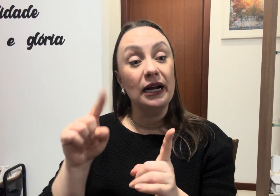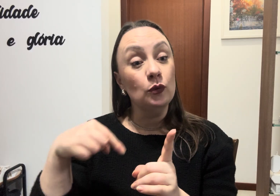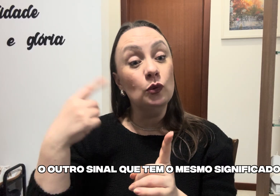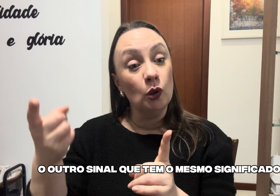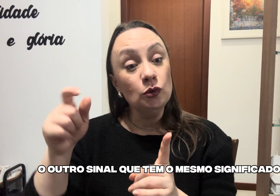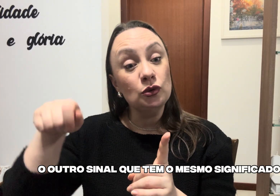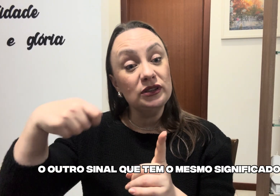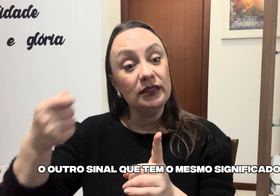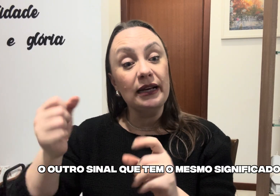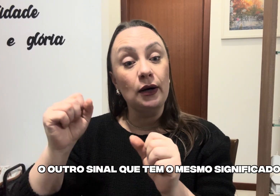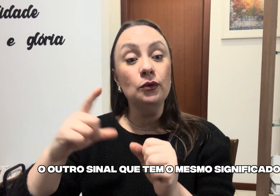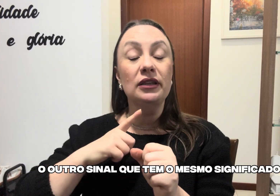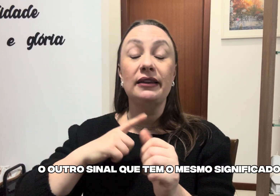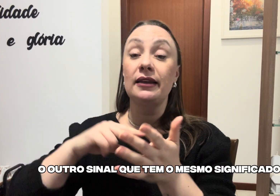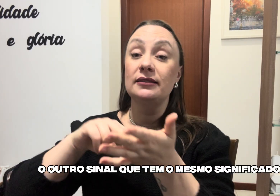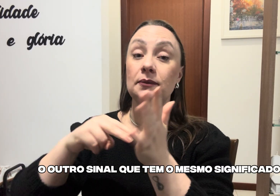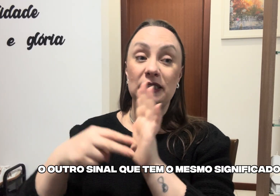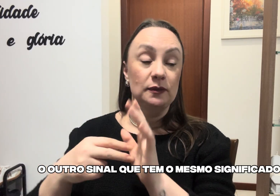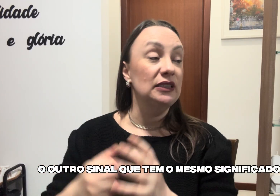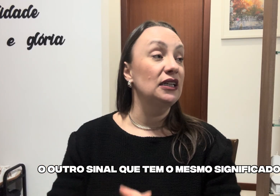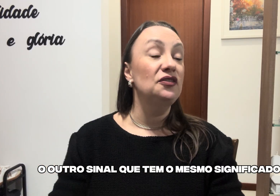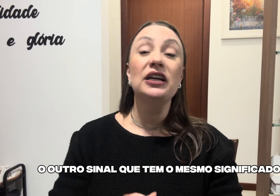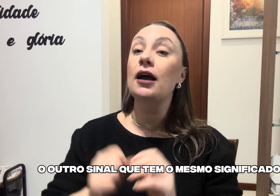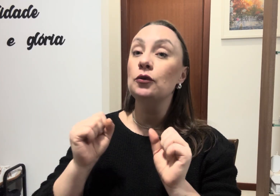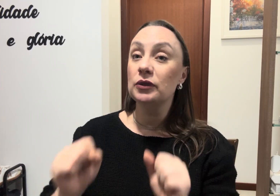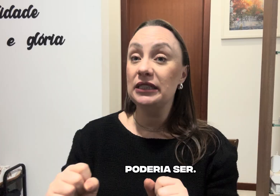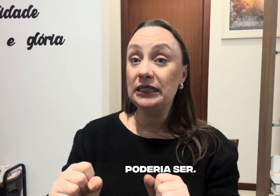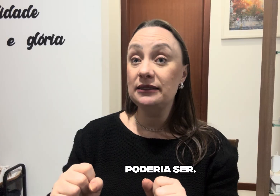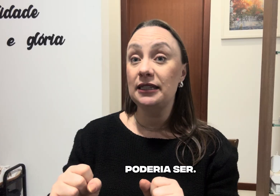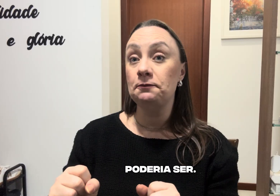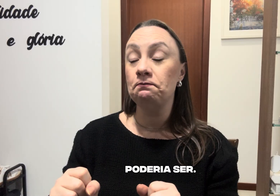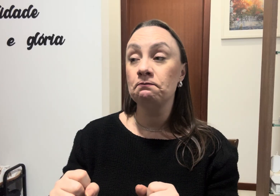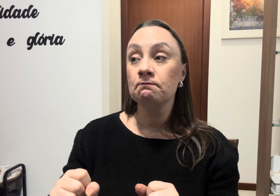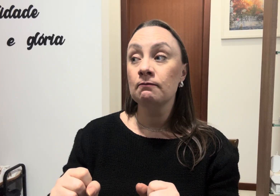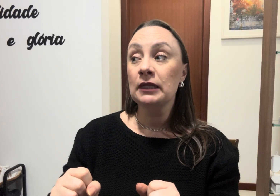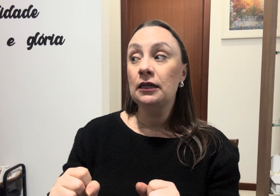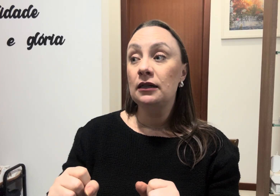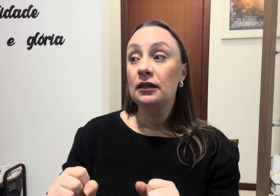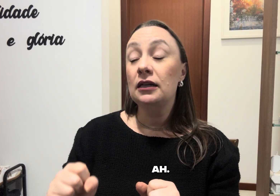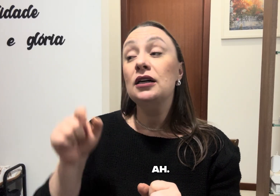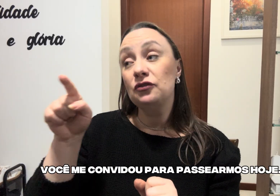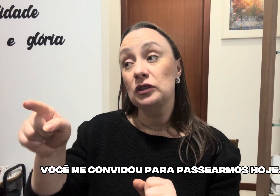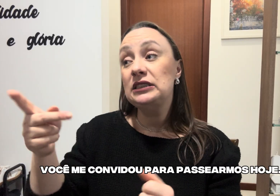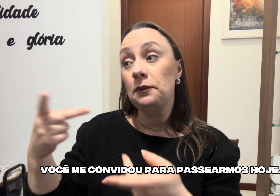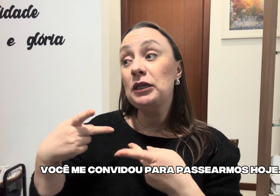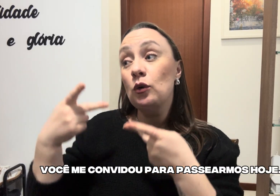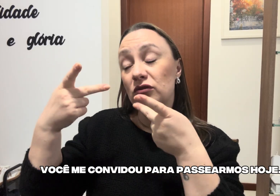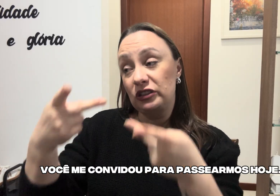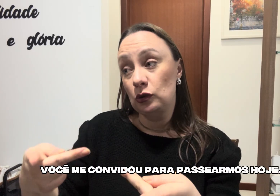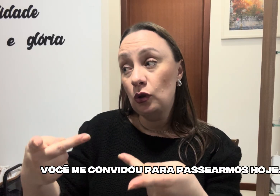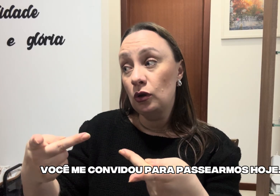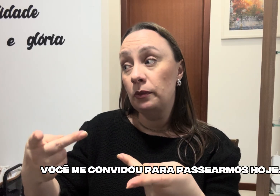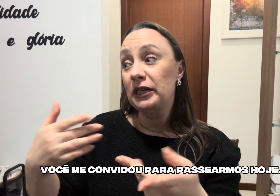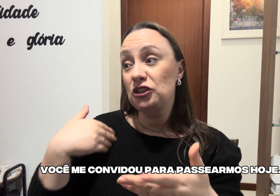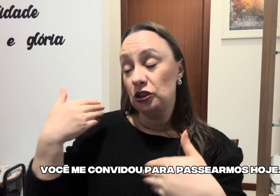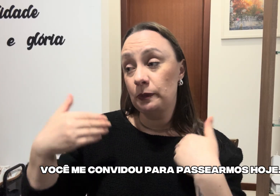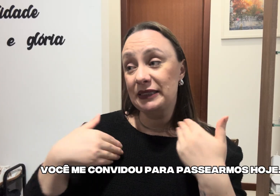o outro sinal que tem esse mesmo significado poderia ser: você me convidou para a gente